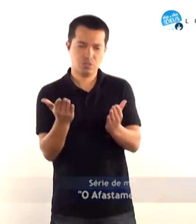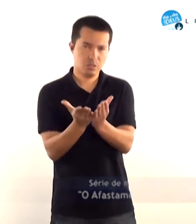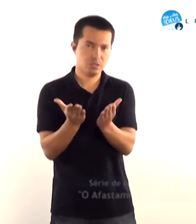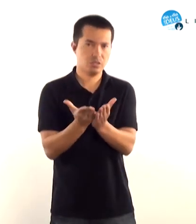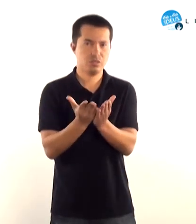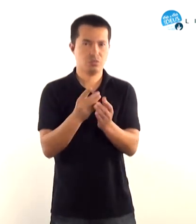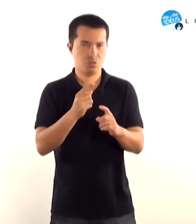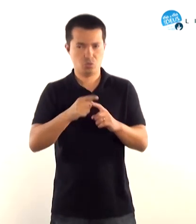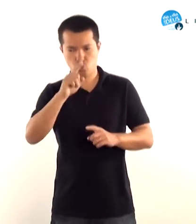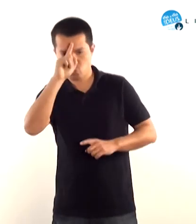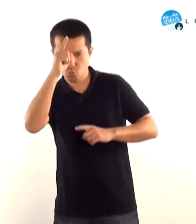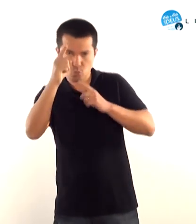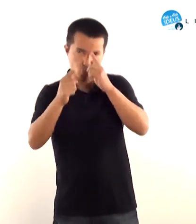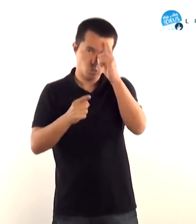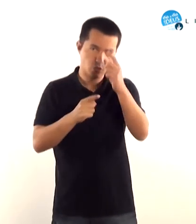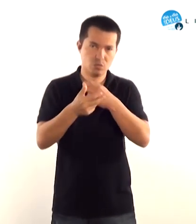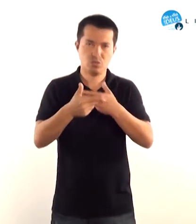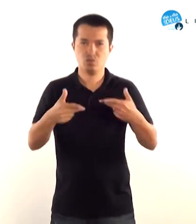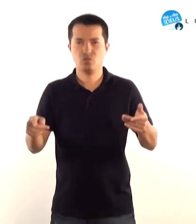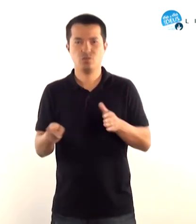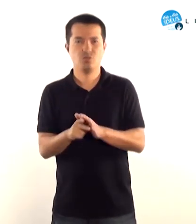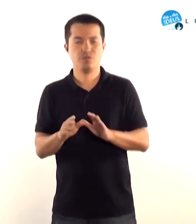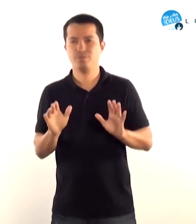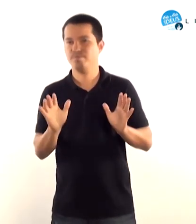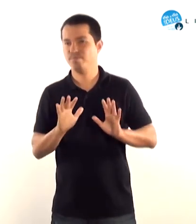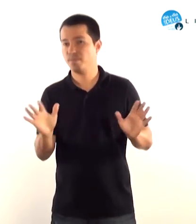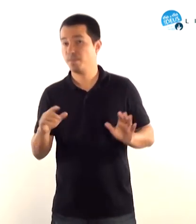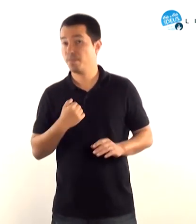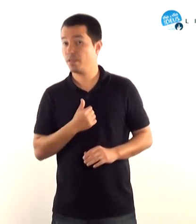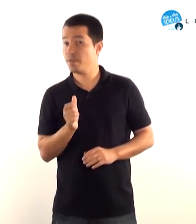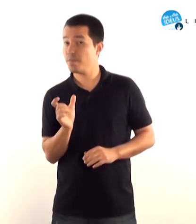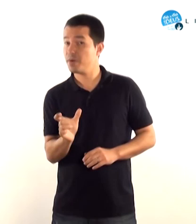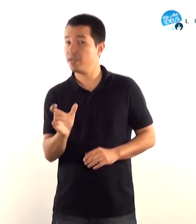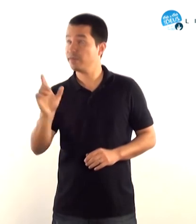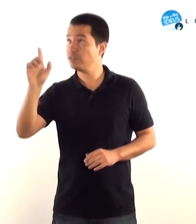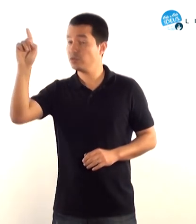da verdade cristã, que não é uma ideologia, é a palavra